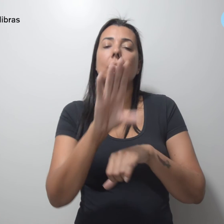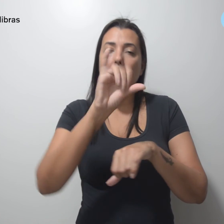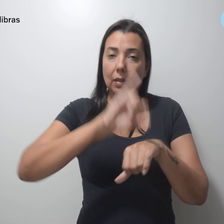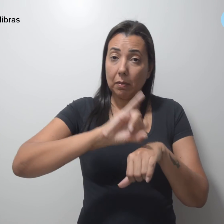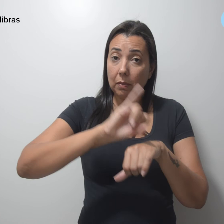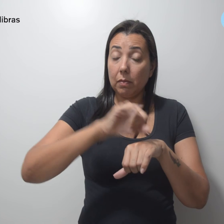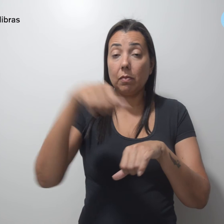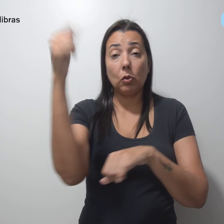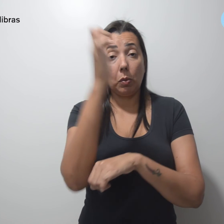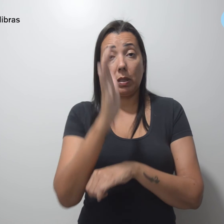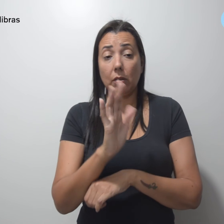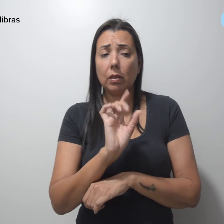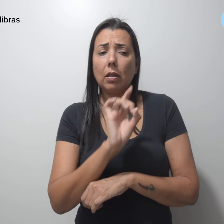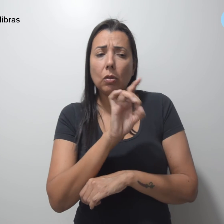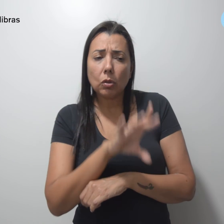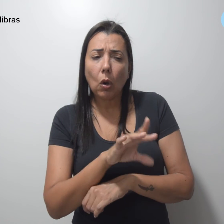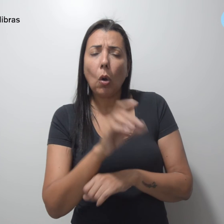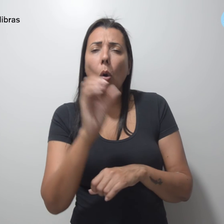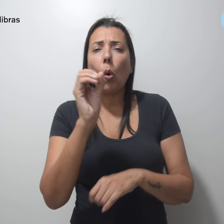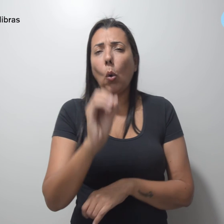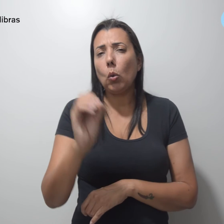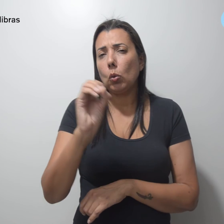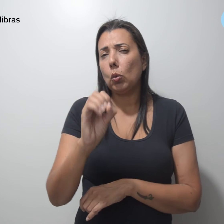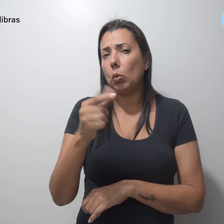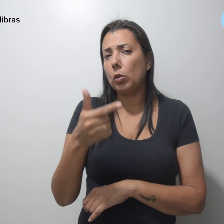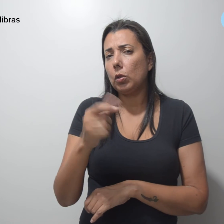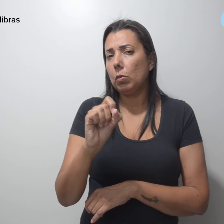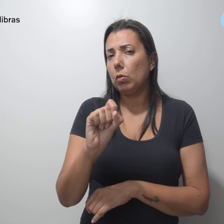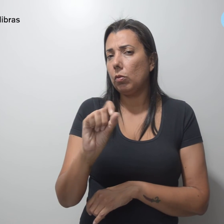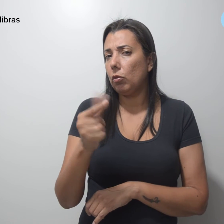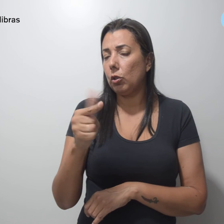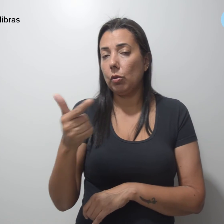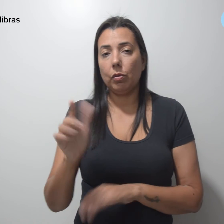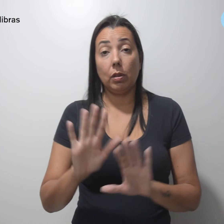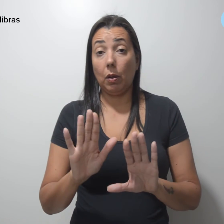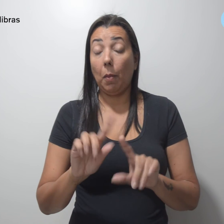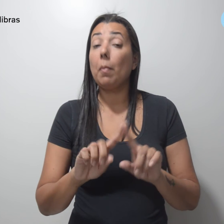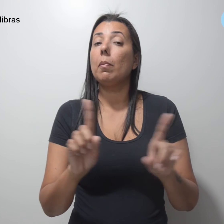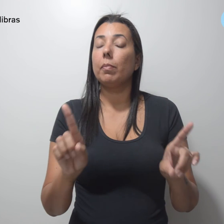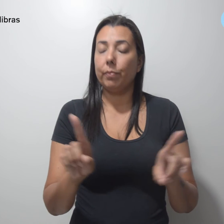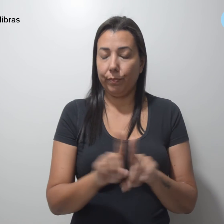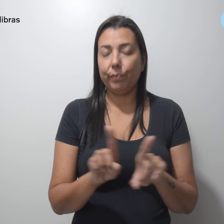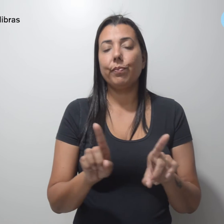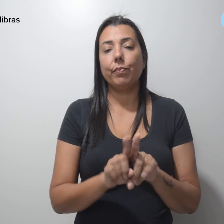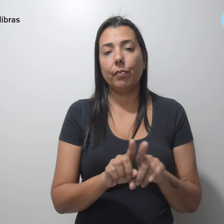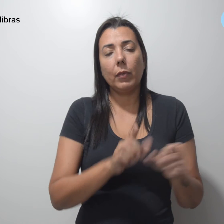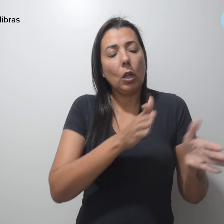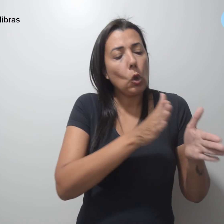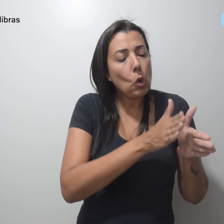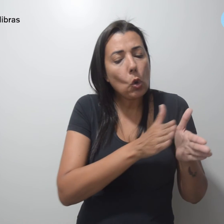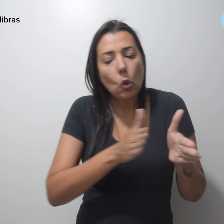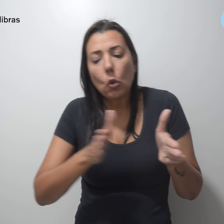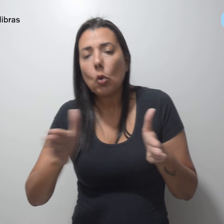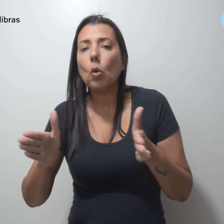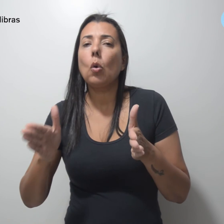não somente desde outubro de 2022, mas também durante todo o mandato de